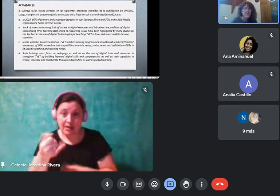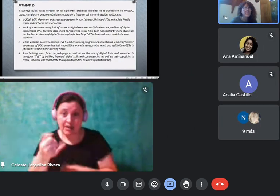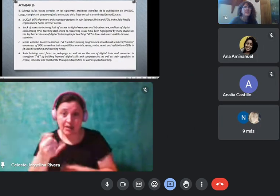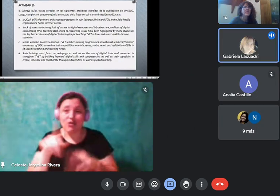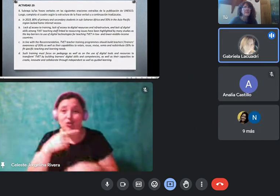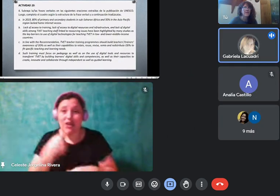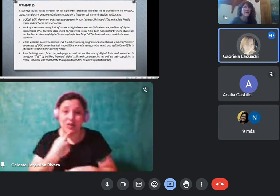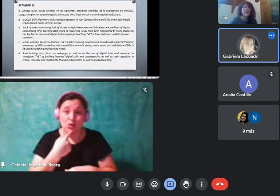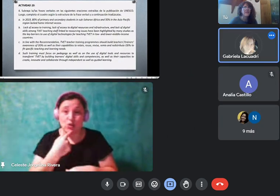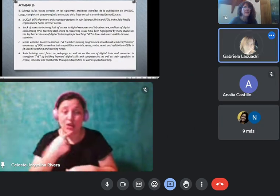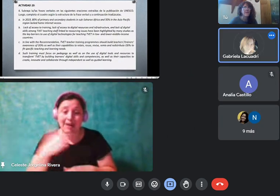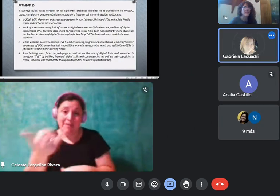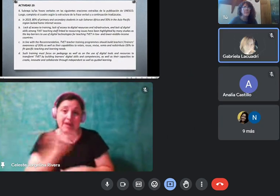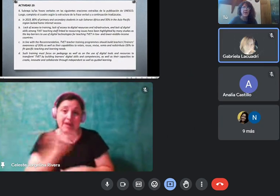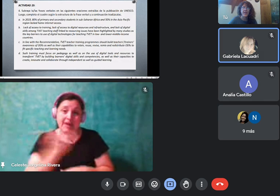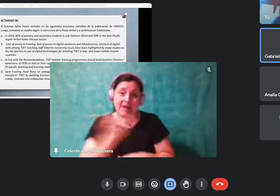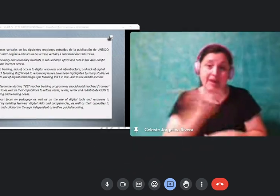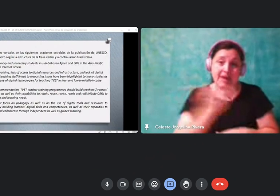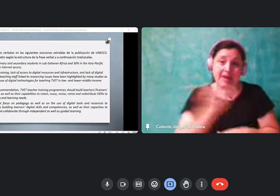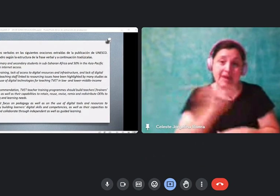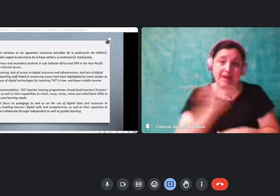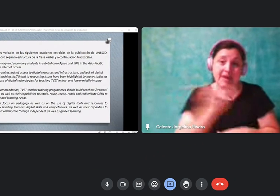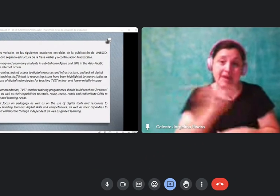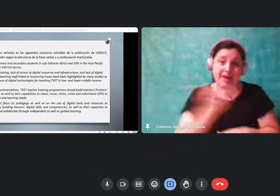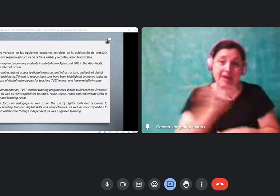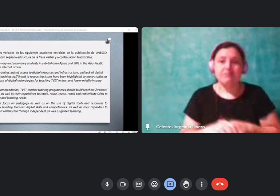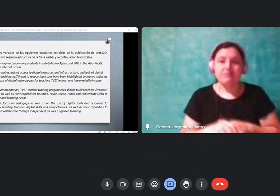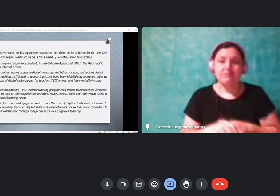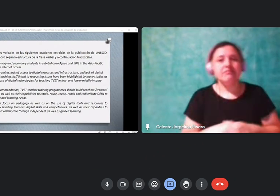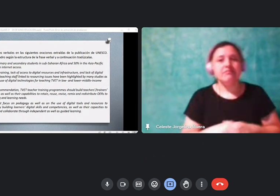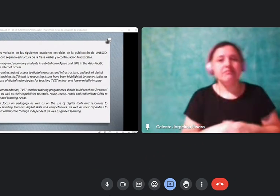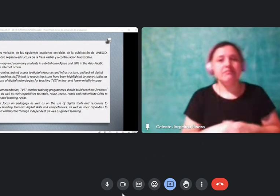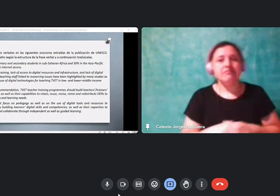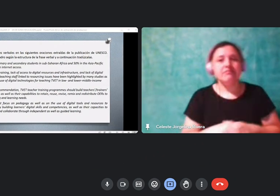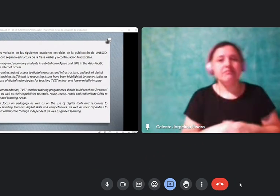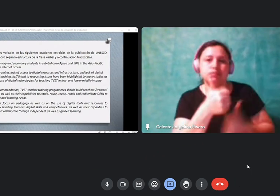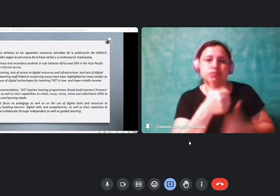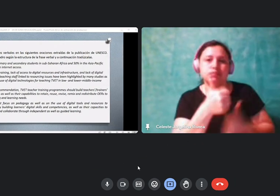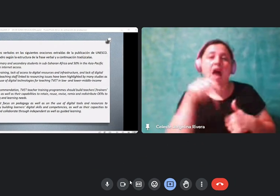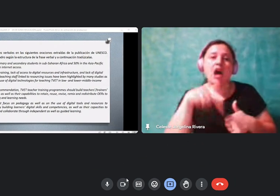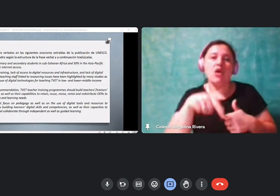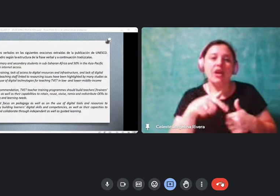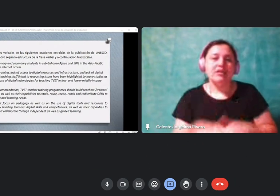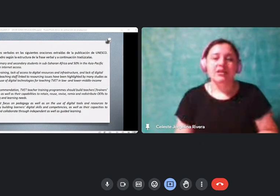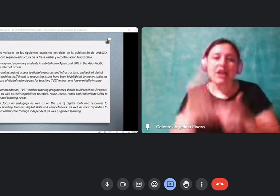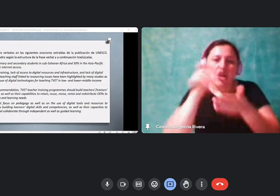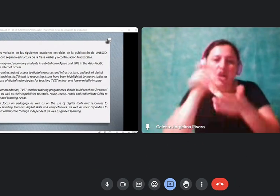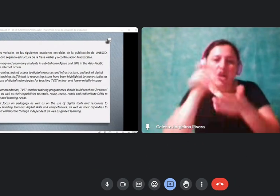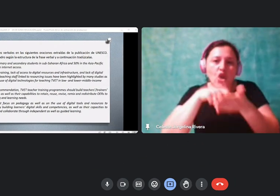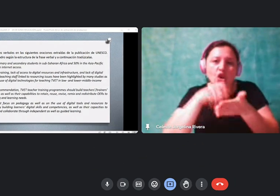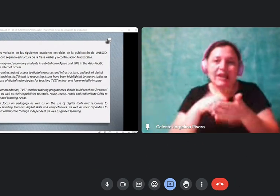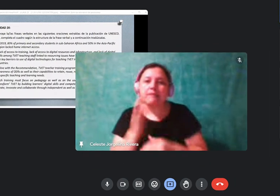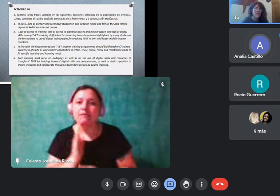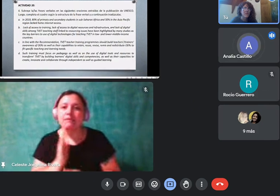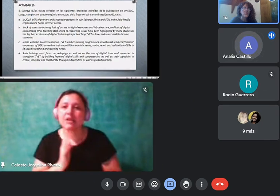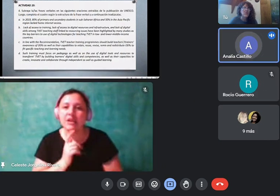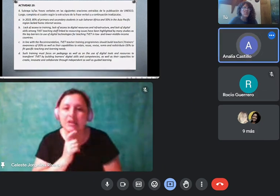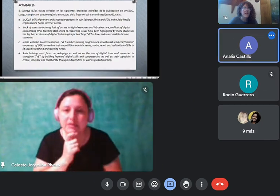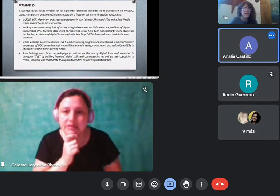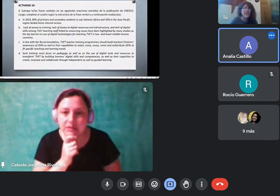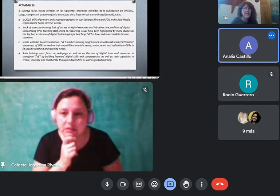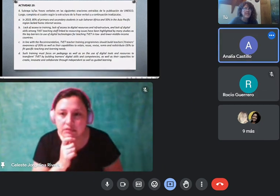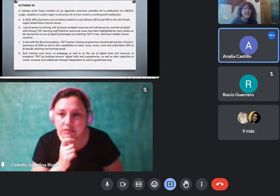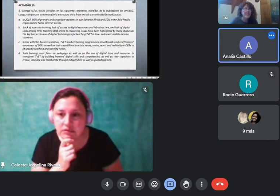Buenísimo, profe. Bueno, profe. Así corregimos. ¿Cuántos quedan? A ver. ¿Cuántos